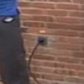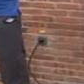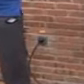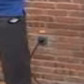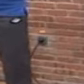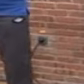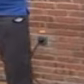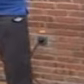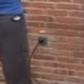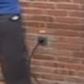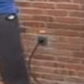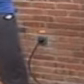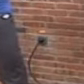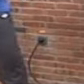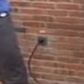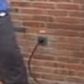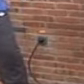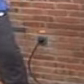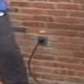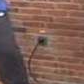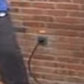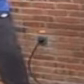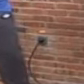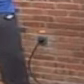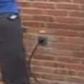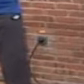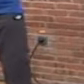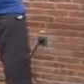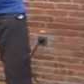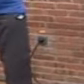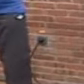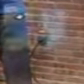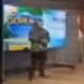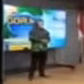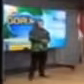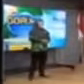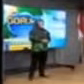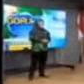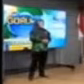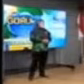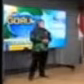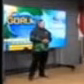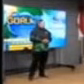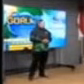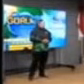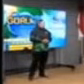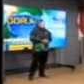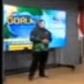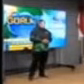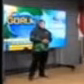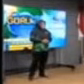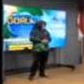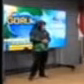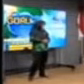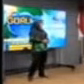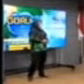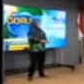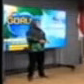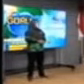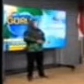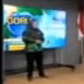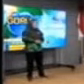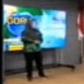Iya, benar. Betul sekali. Oke, sekarang kita akan mempelajari mengenai gerak meloncat tanpa menggunakan awalan.